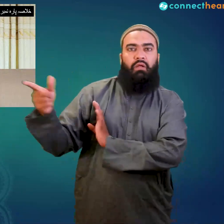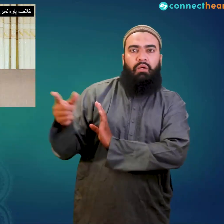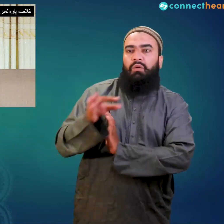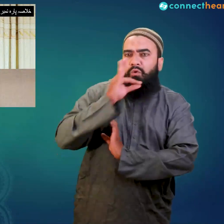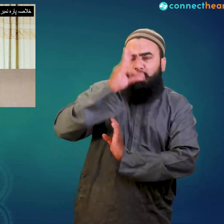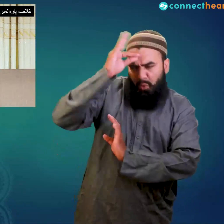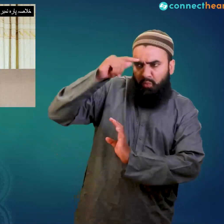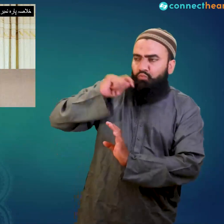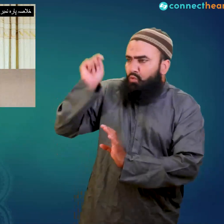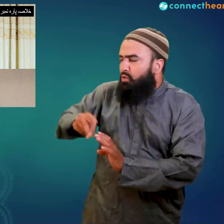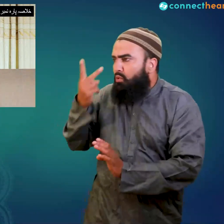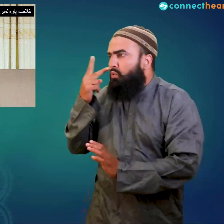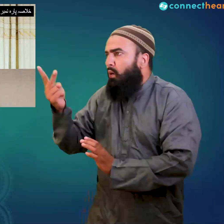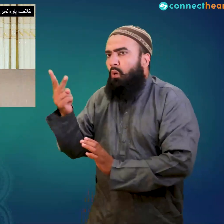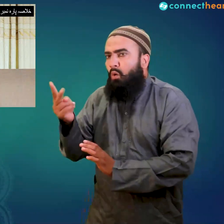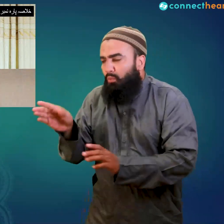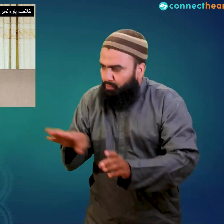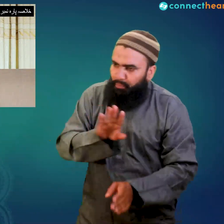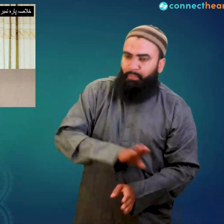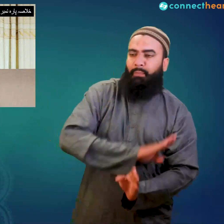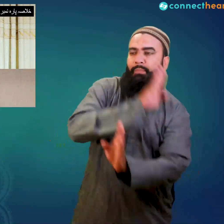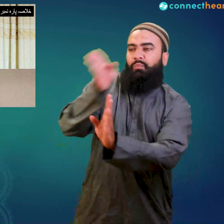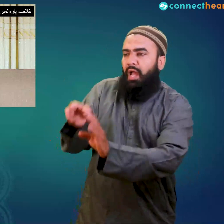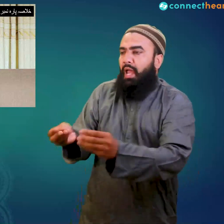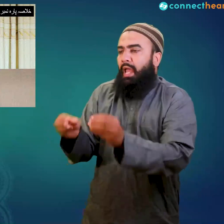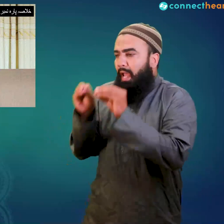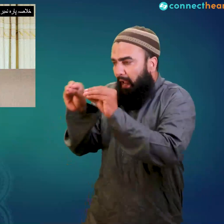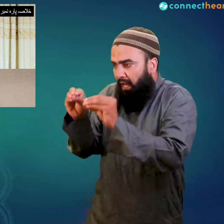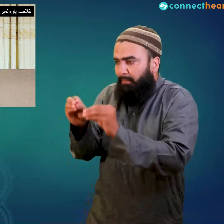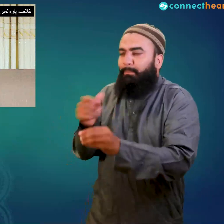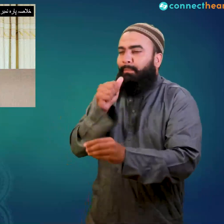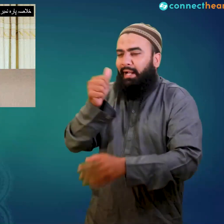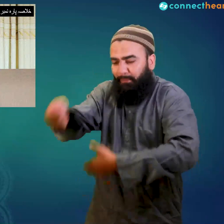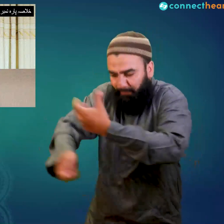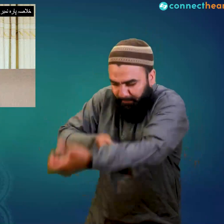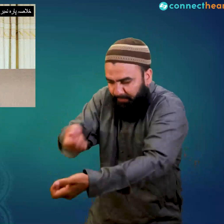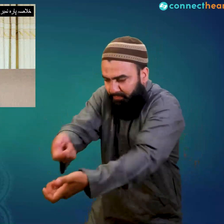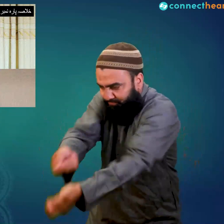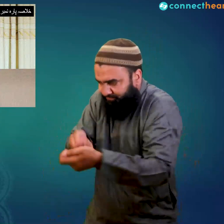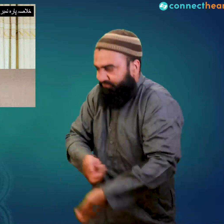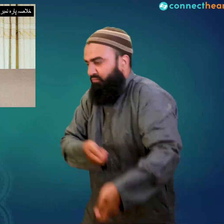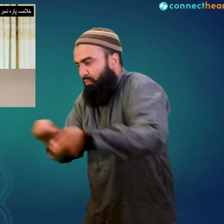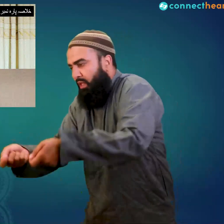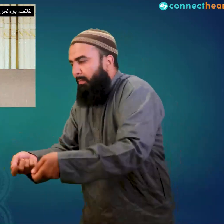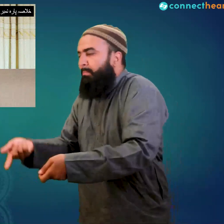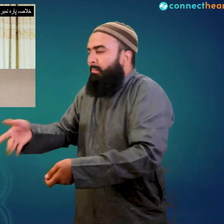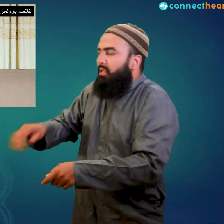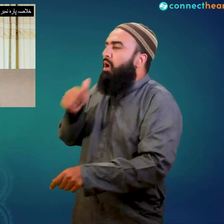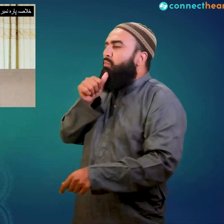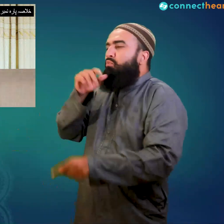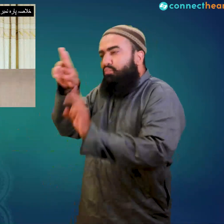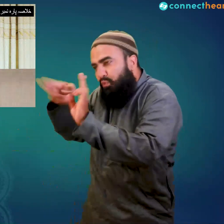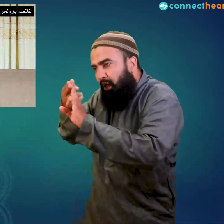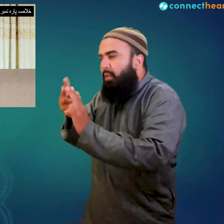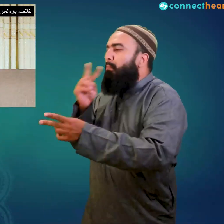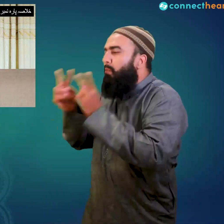سے ملاقات کرنا، پھر ان کی 2 صاحبزادیوں میں سے ایک کے ساتھ نکاح ہو جانا مذکور ہے۔